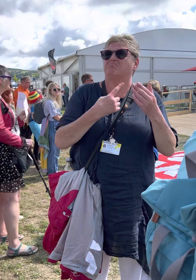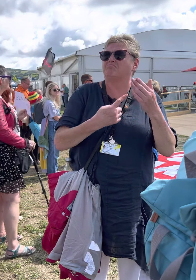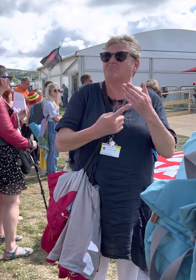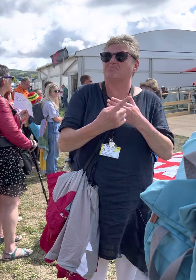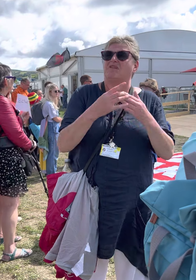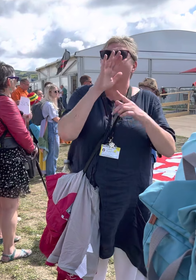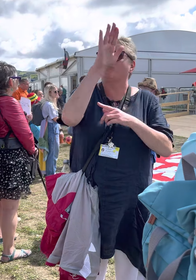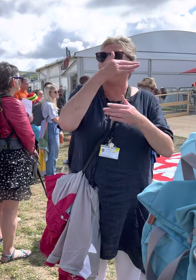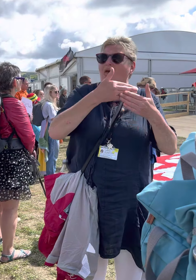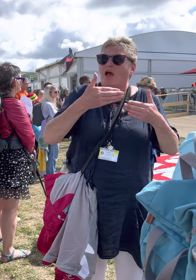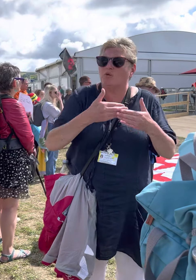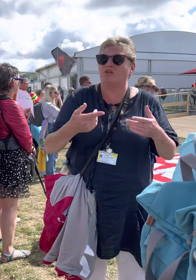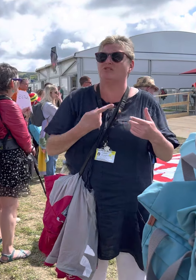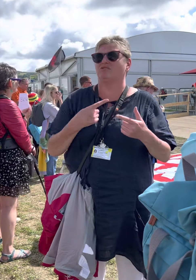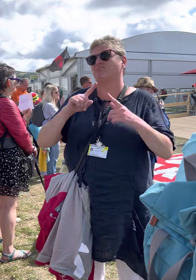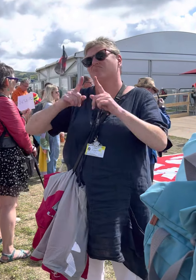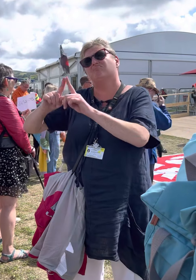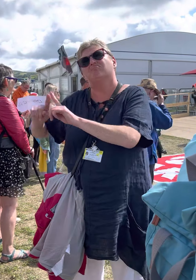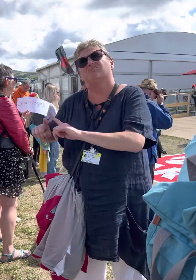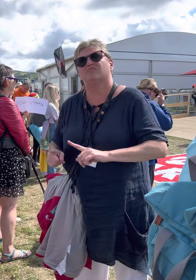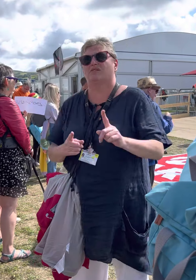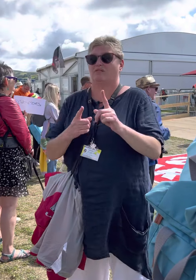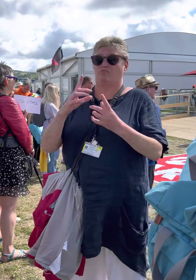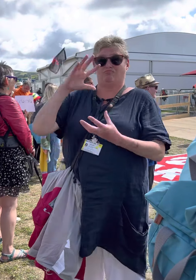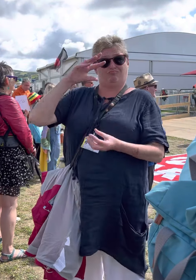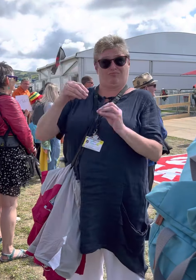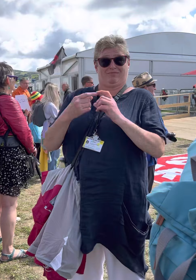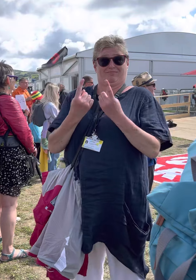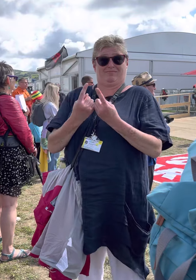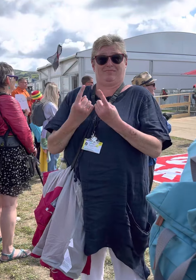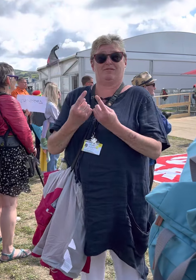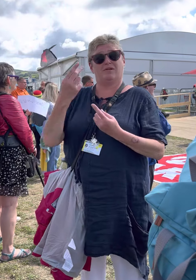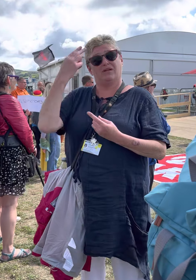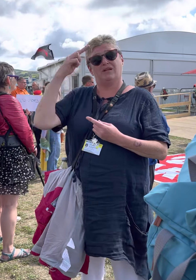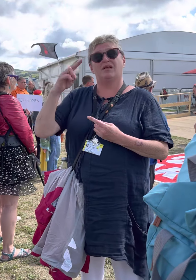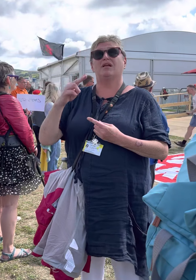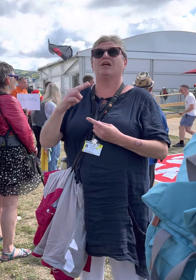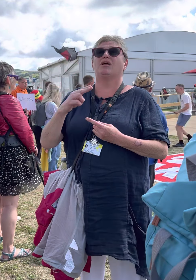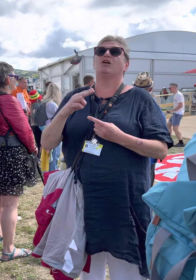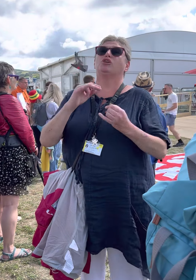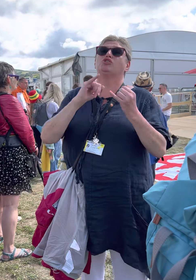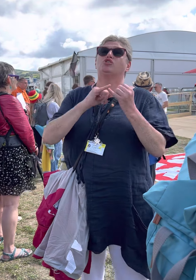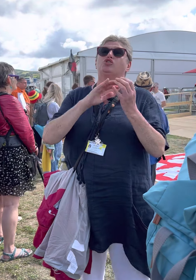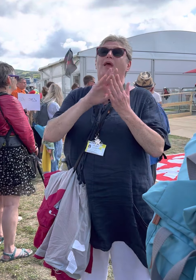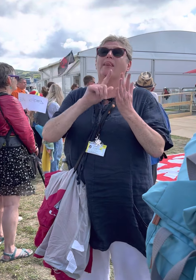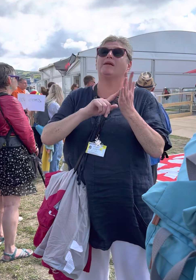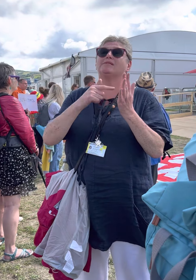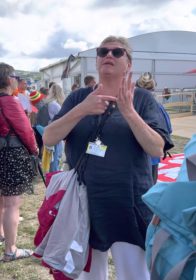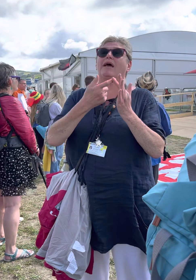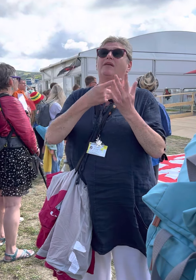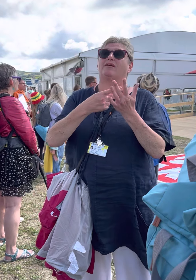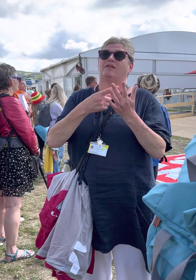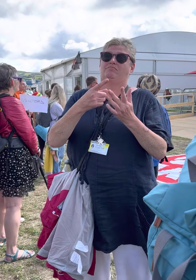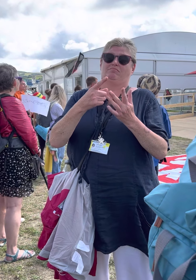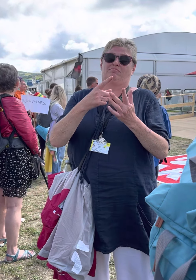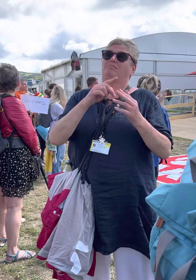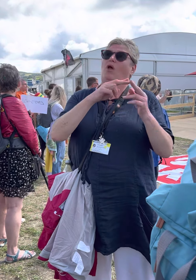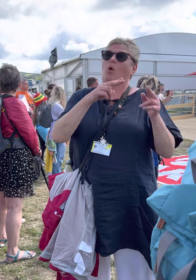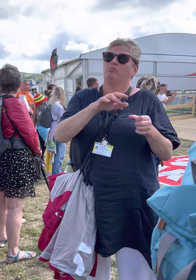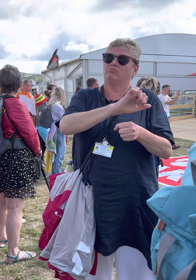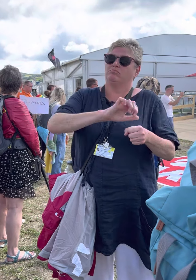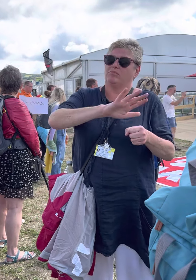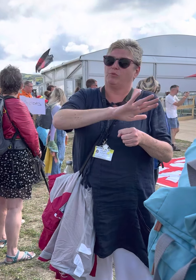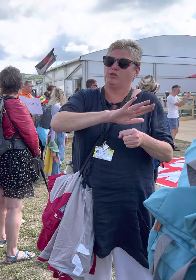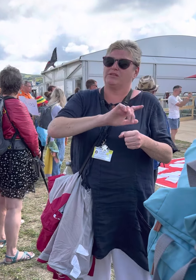Dyfodol yr Iaith, Eicon Cymru, a ddaru ni creu rhywbeth o enw Siarter Cyfiawnder Cartrefi. Ac y